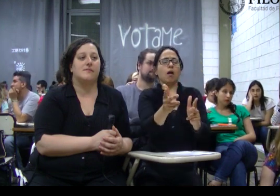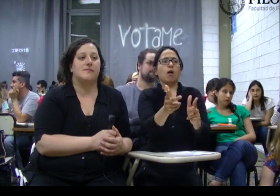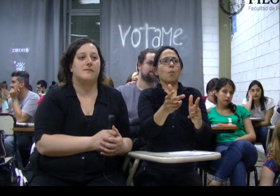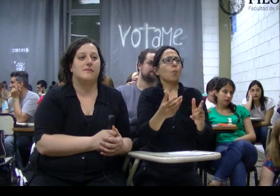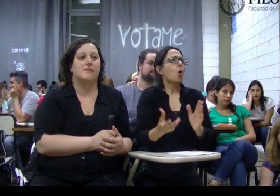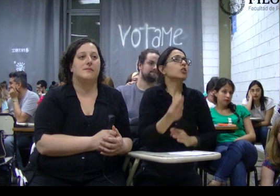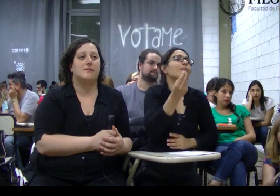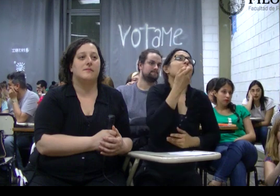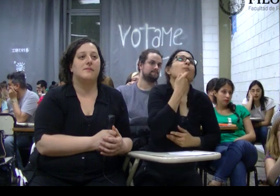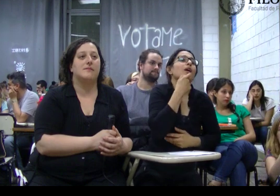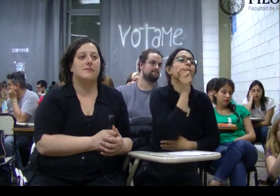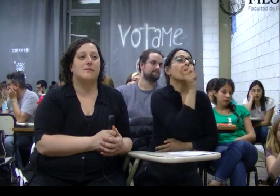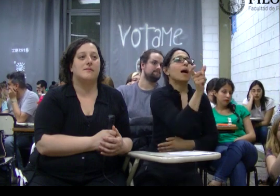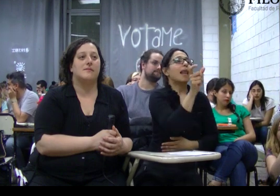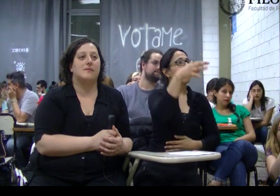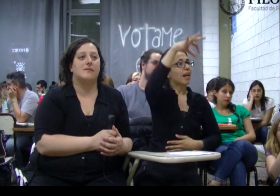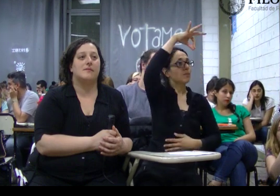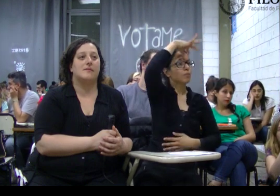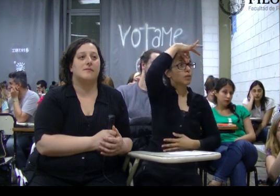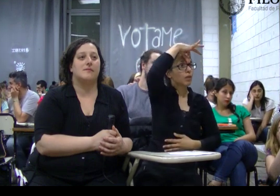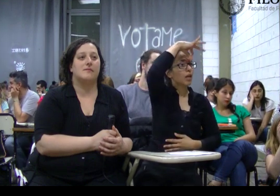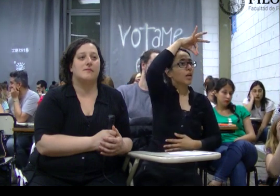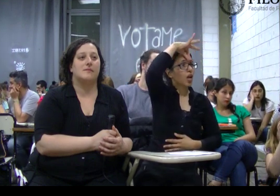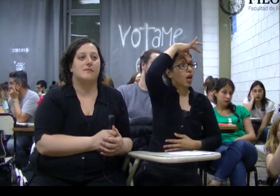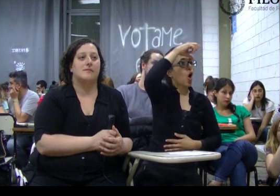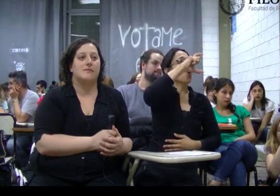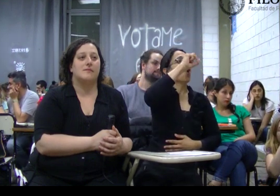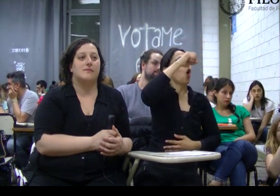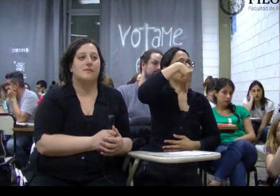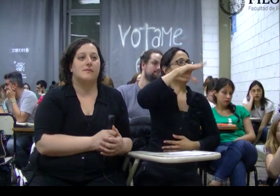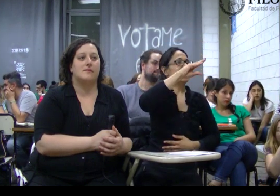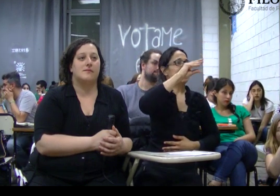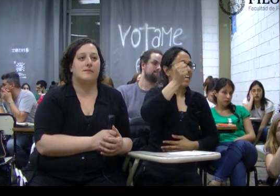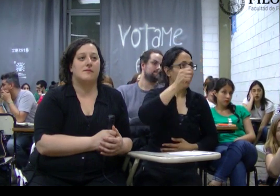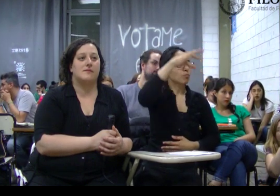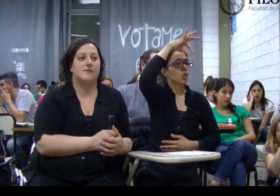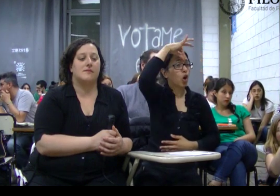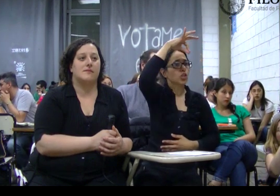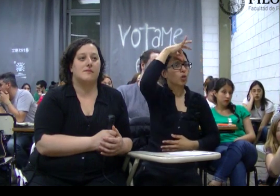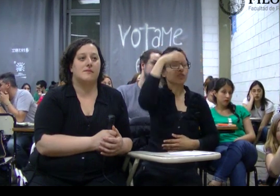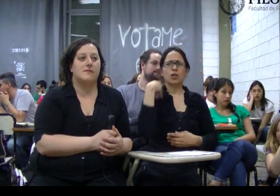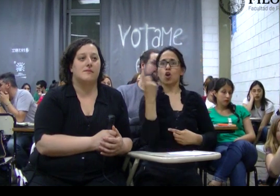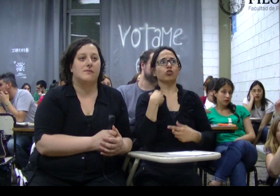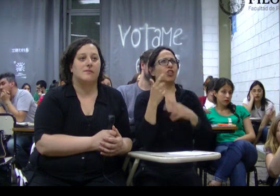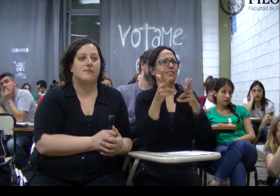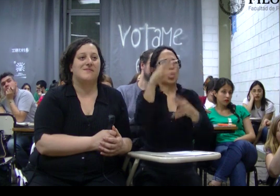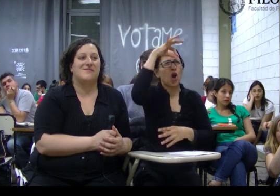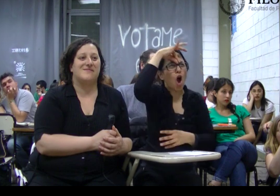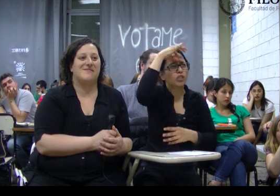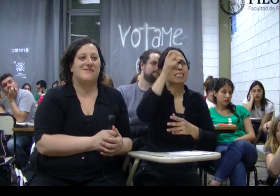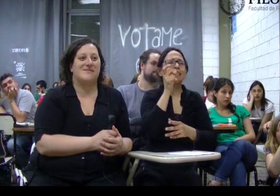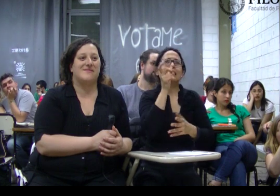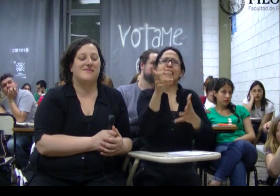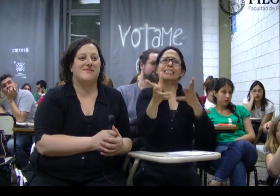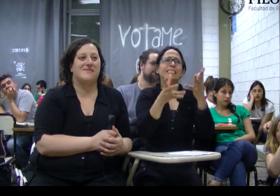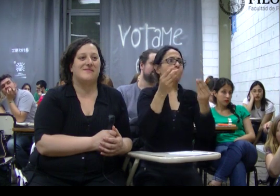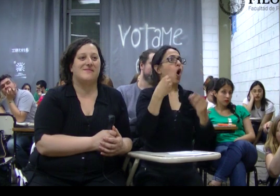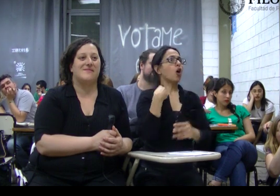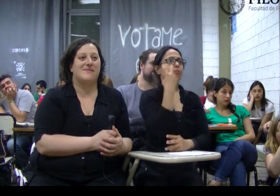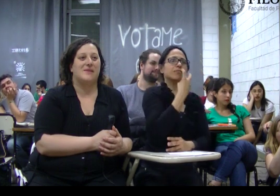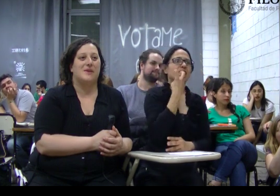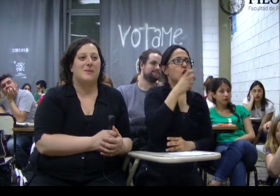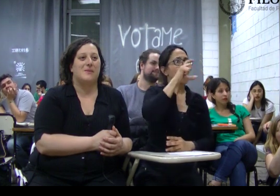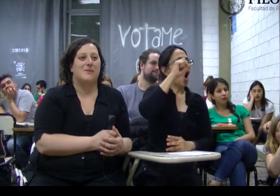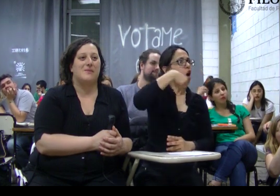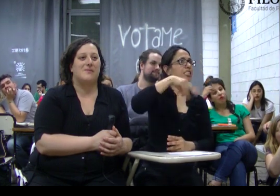la palabra, por ejemplo, decían así, que decían concha, y decimos, no puedes decir concha con la boca,